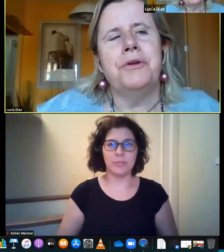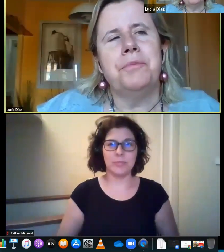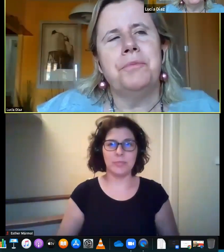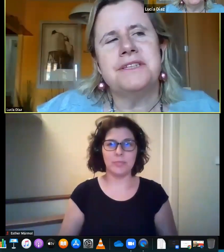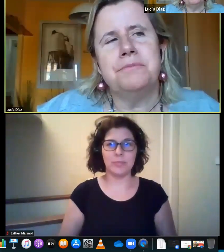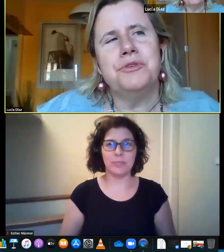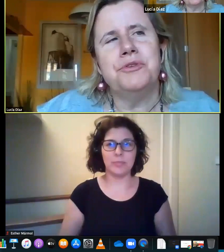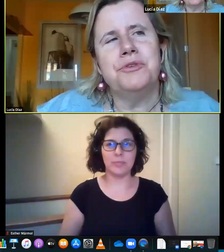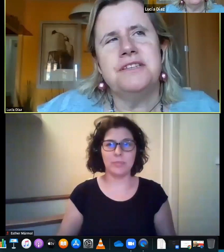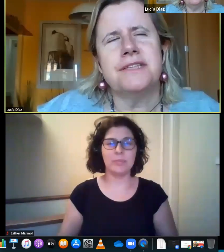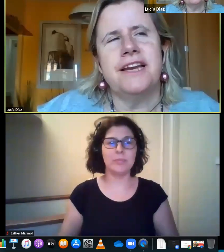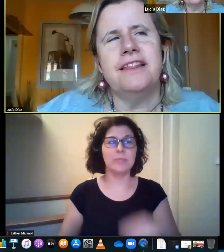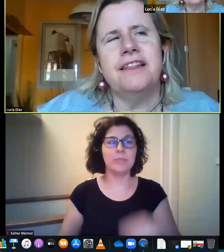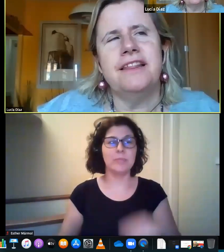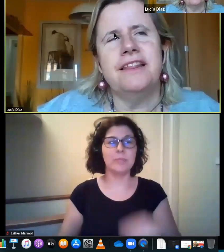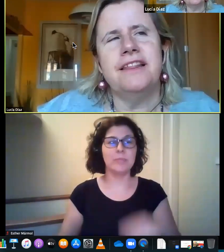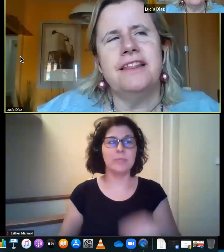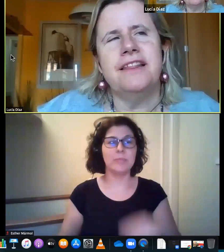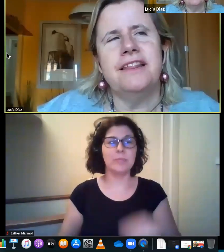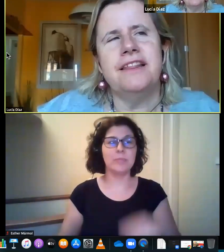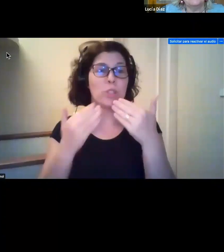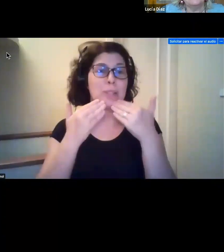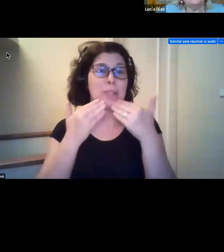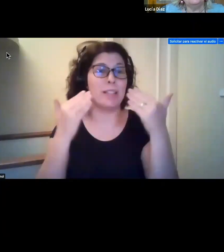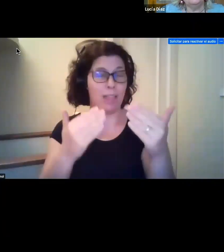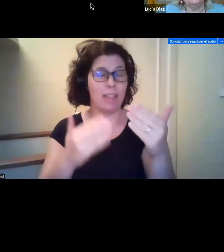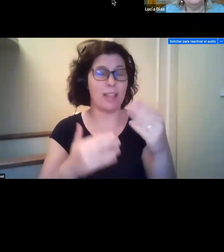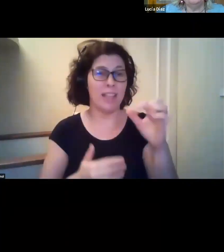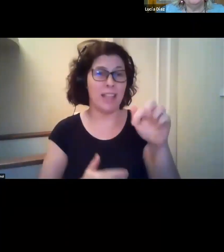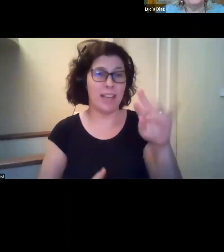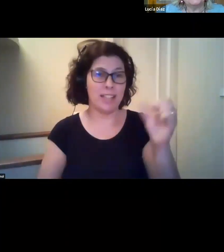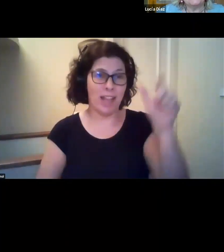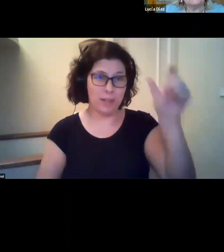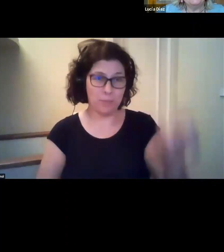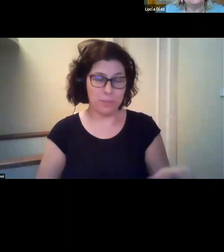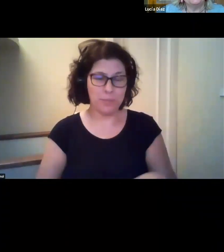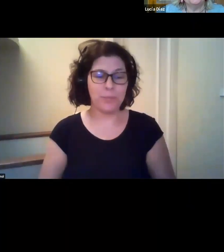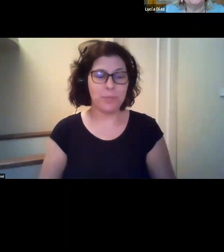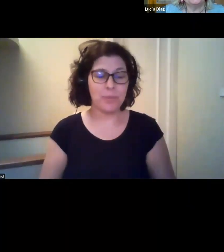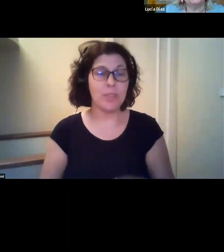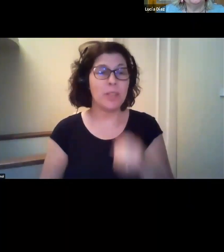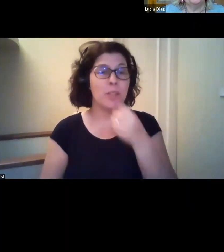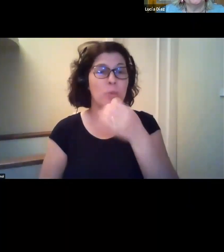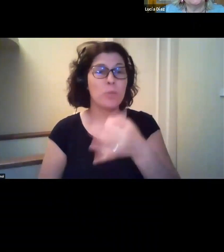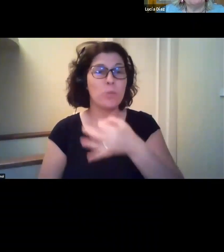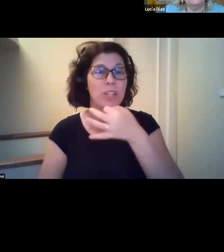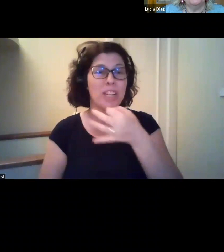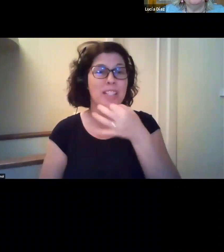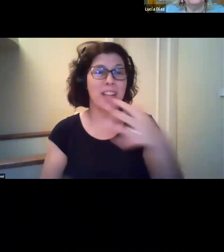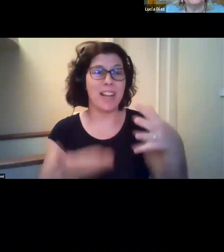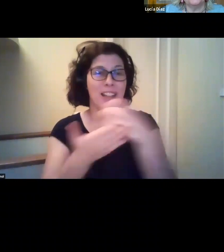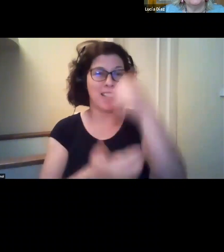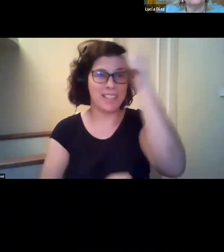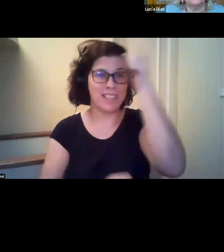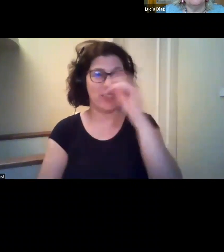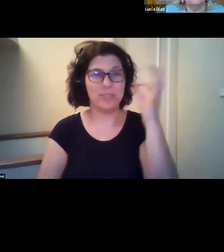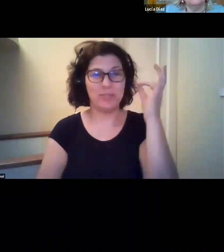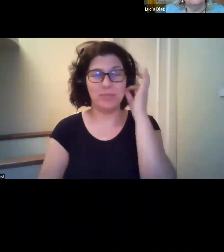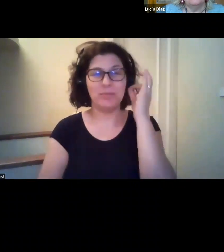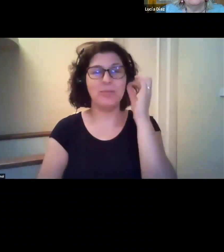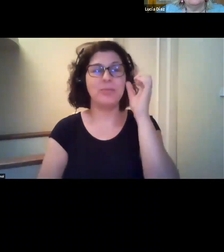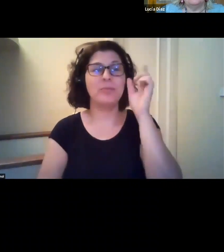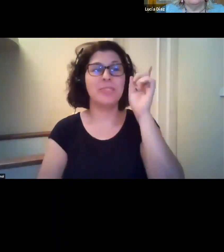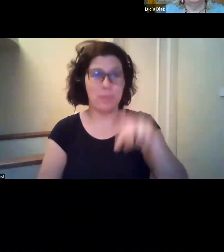Bueno, pues muchísimas gracias, Teresa, y muy buenas tardes a todas y a todos. También muchas gracias